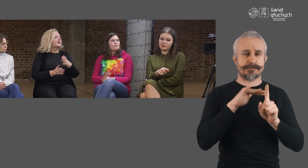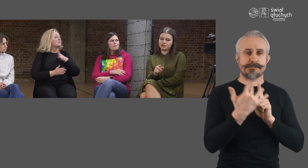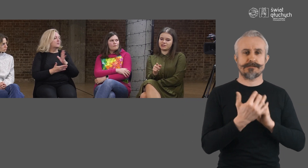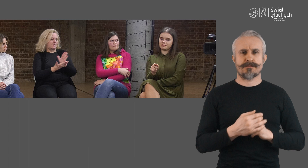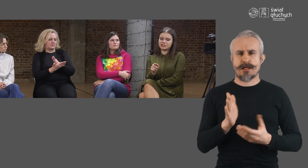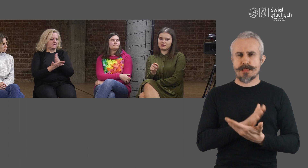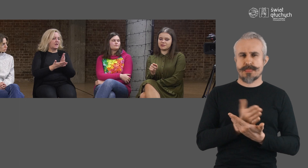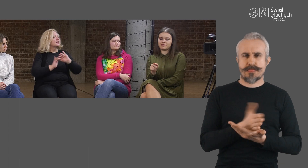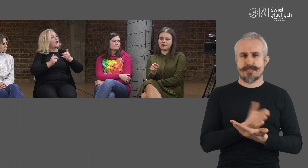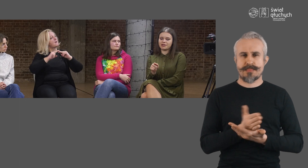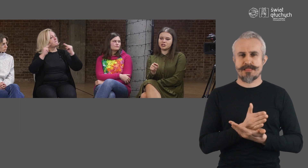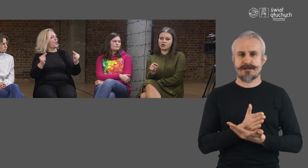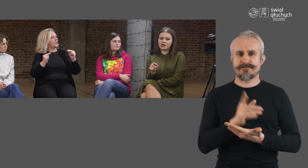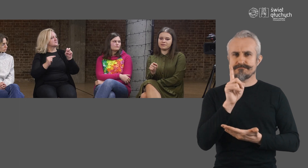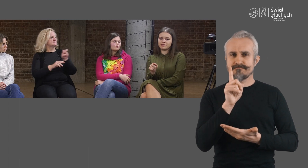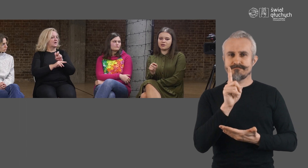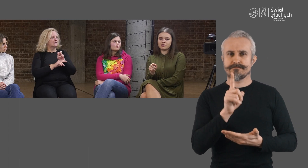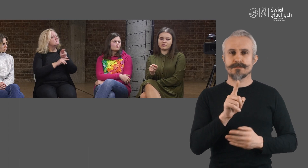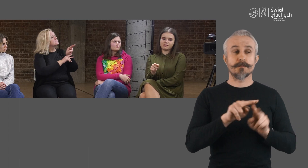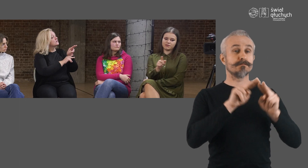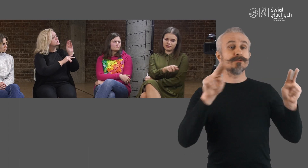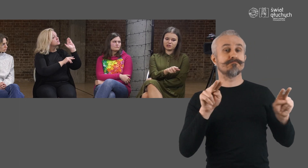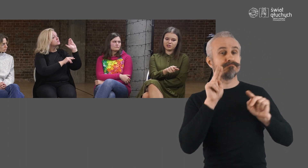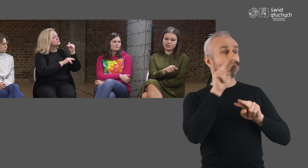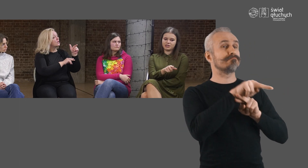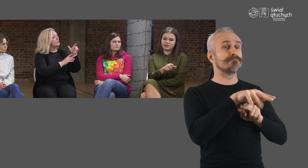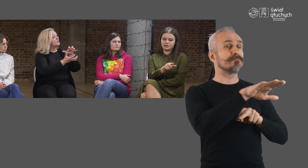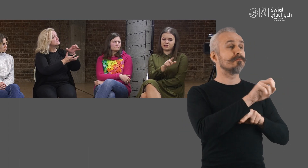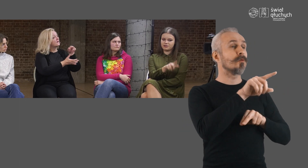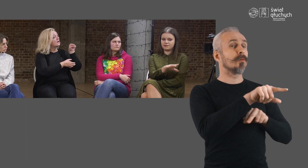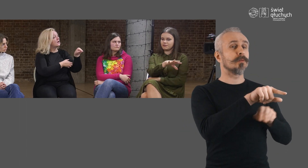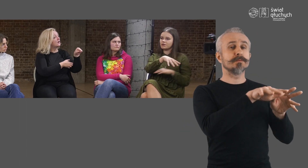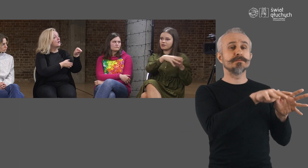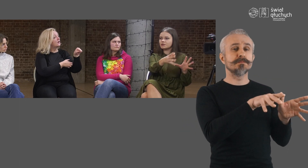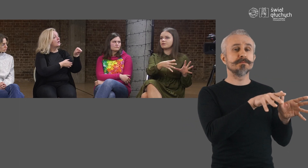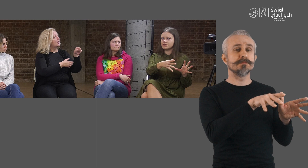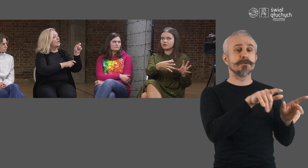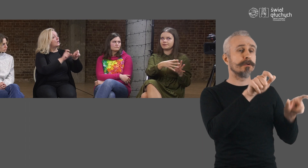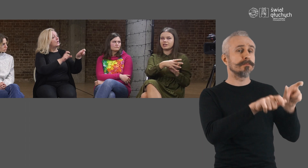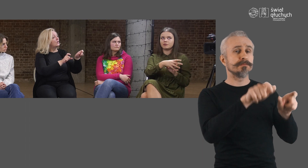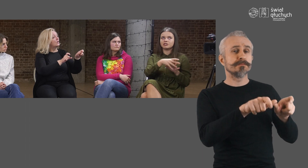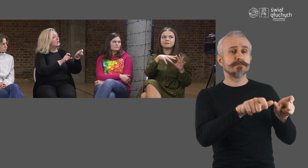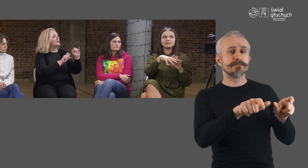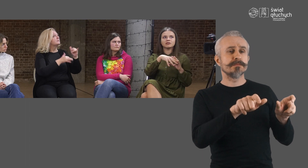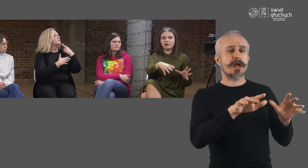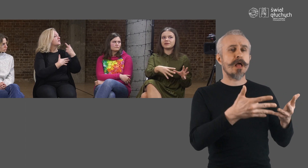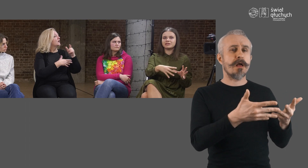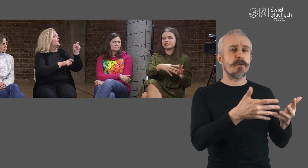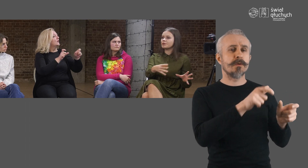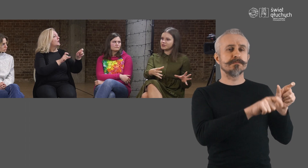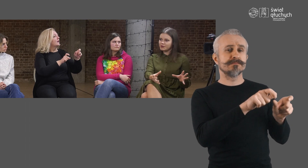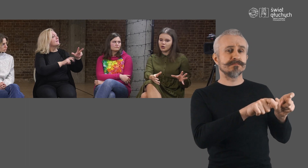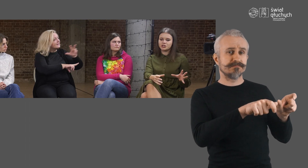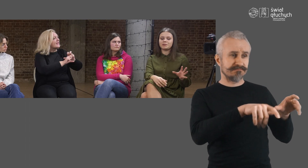na tym pomoście i patrzyłam, obserwowałam, jak szkoła, to byłam w świecie osób, jak to powiedzieć,